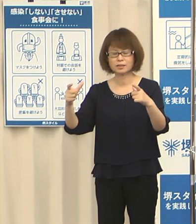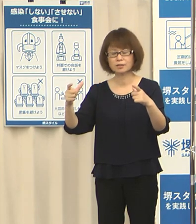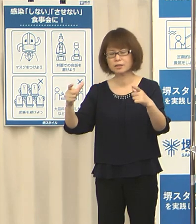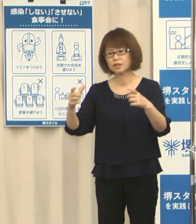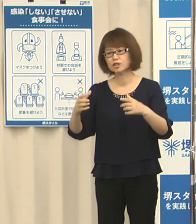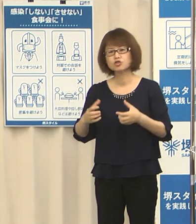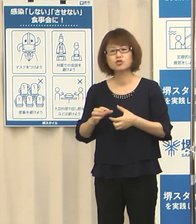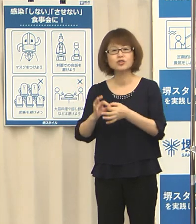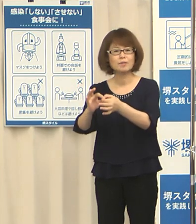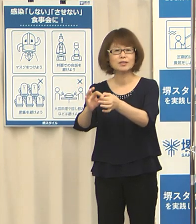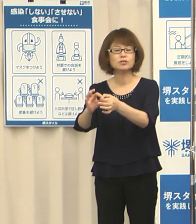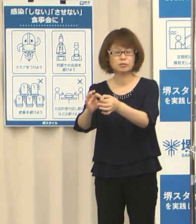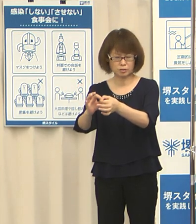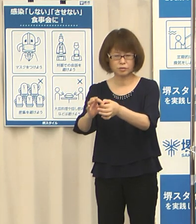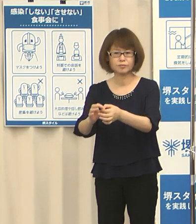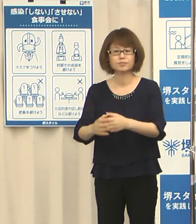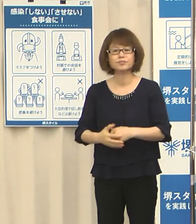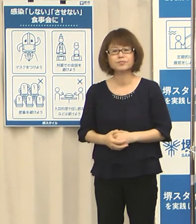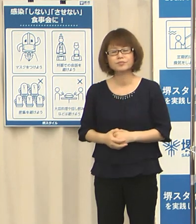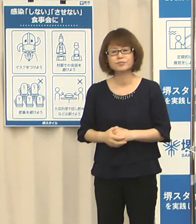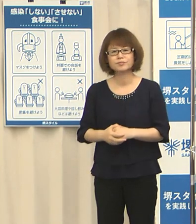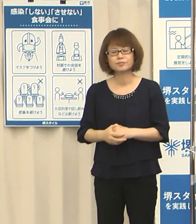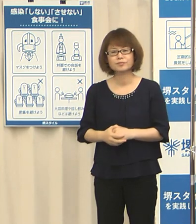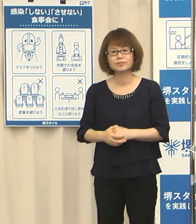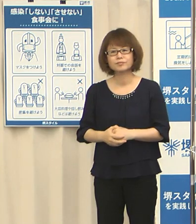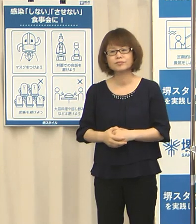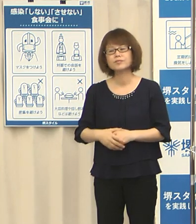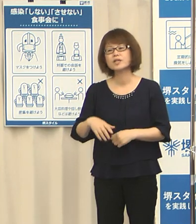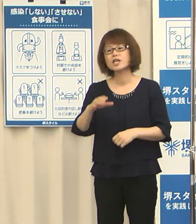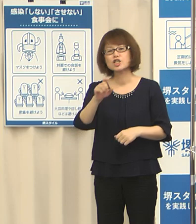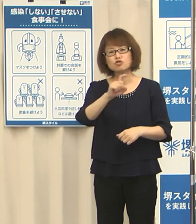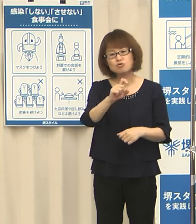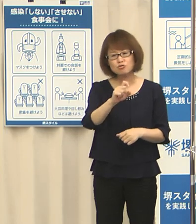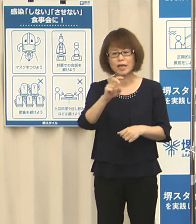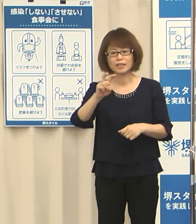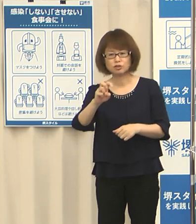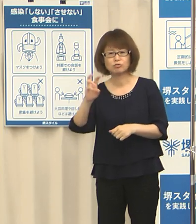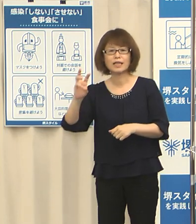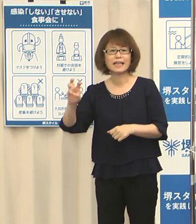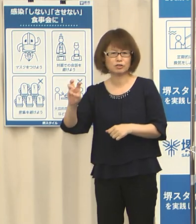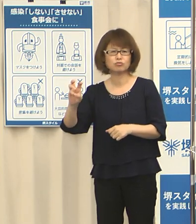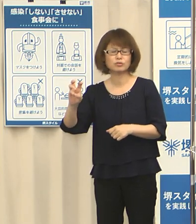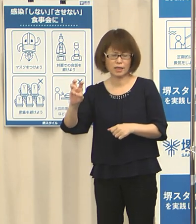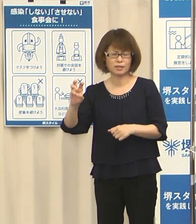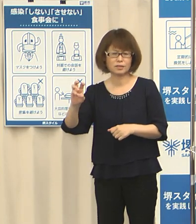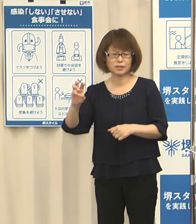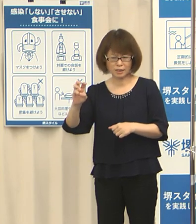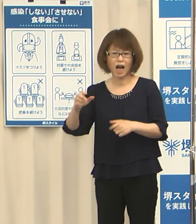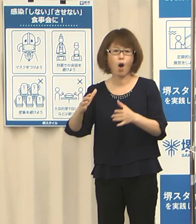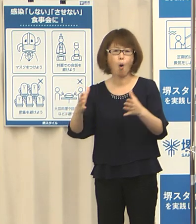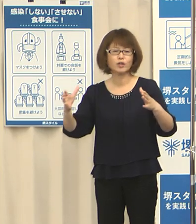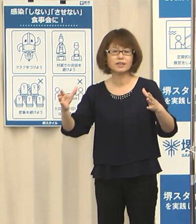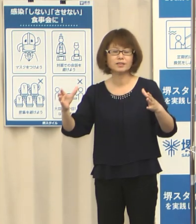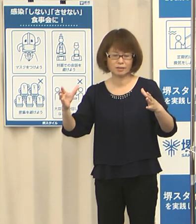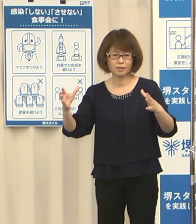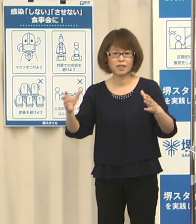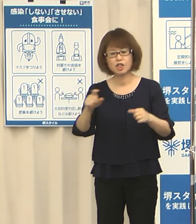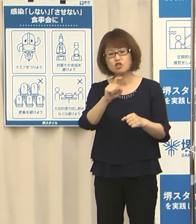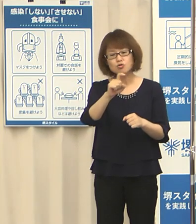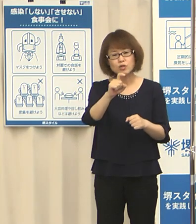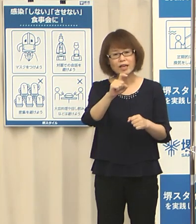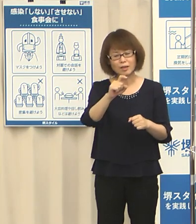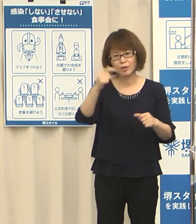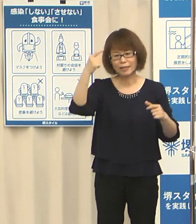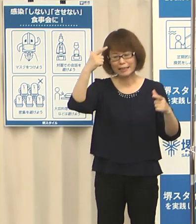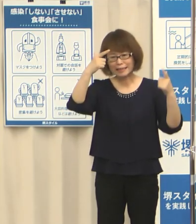。30代、20代、そして10代、この10代の中でも大学生、働いていらっしゃる方、アルバイトの方、